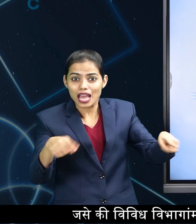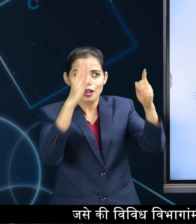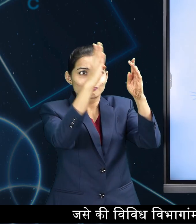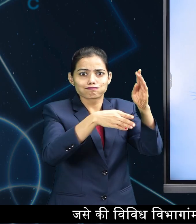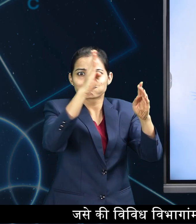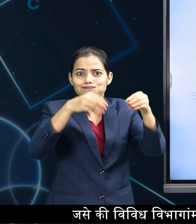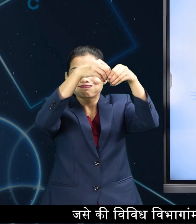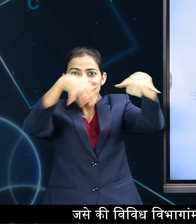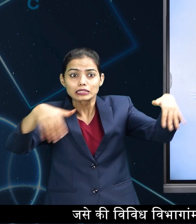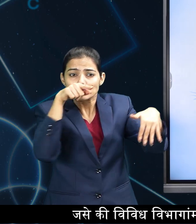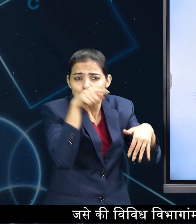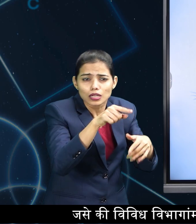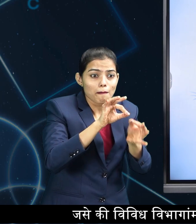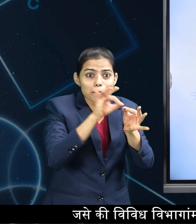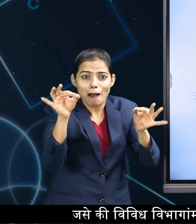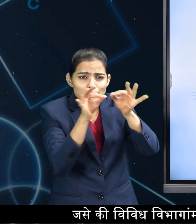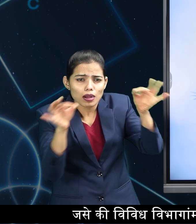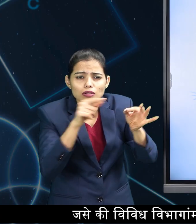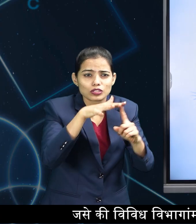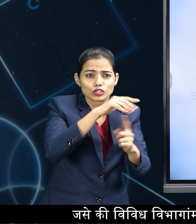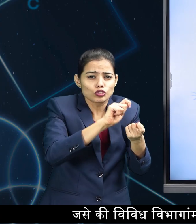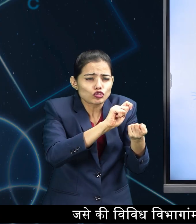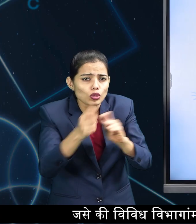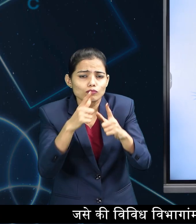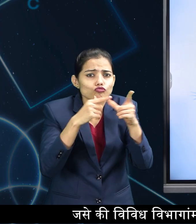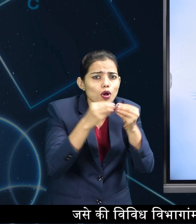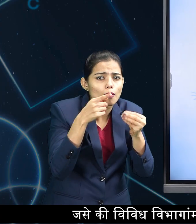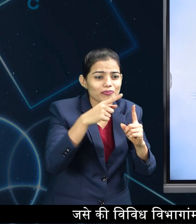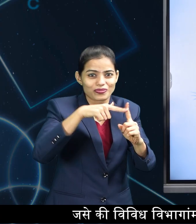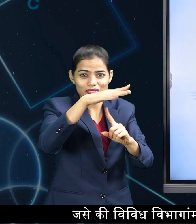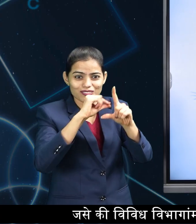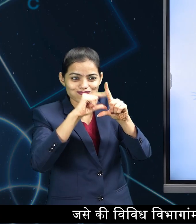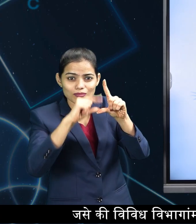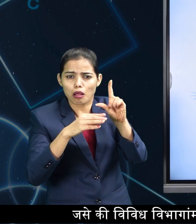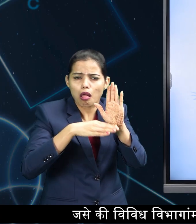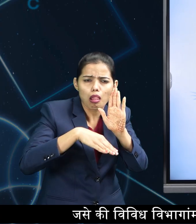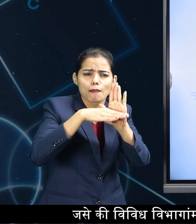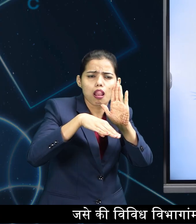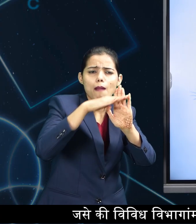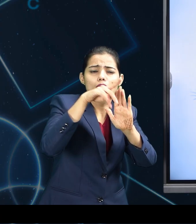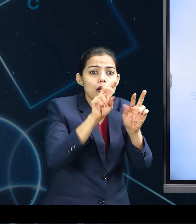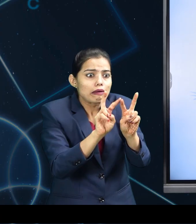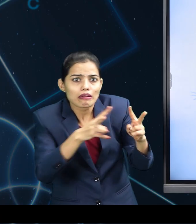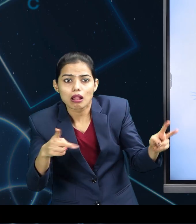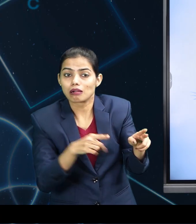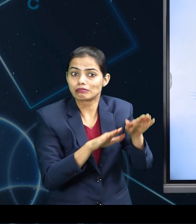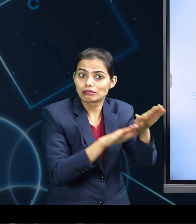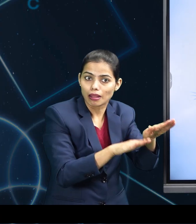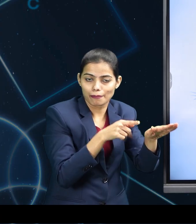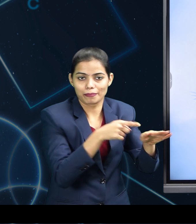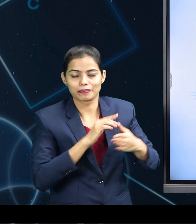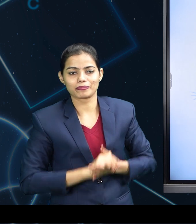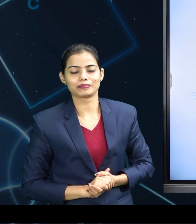जसे की विविध विभागांमध्ये नोकरी समाधानाच्या पातळीतील ट्रेंड दाखवण्यासाठी तक्ते किंवा